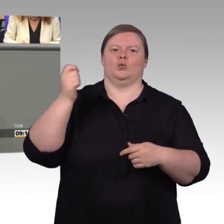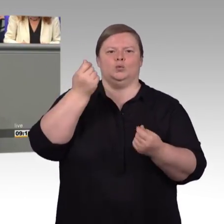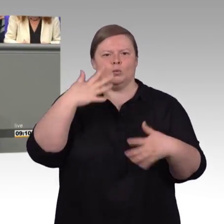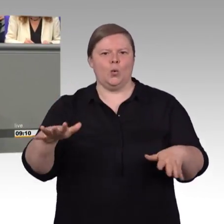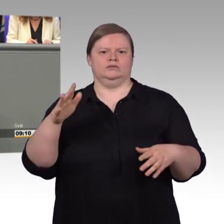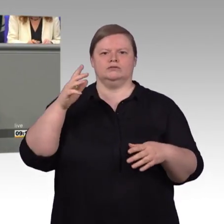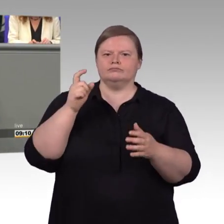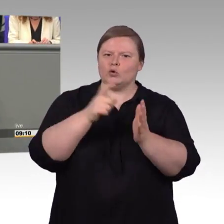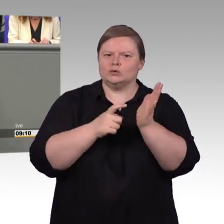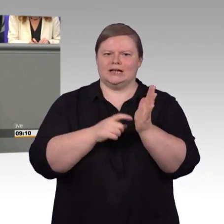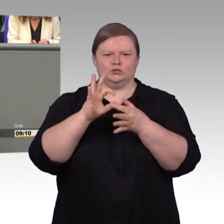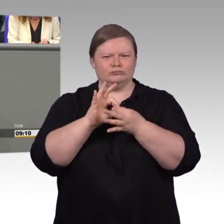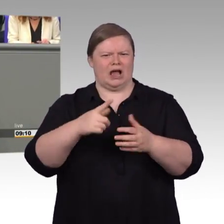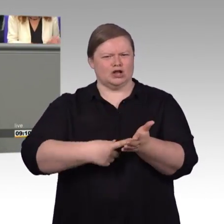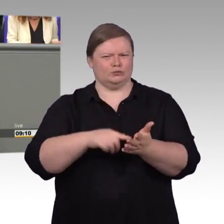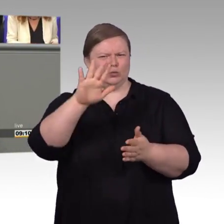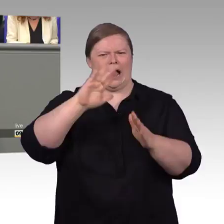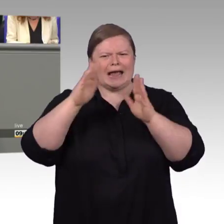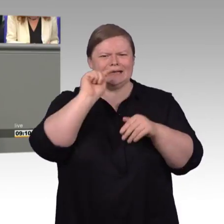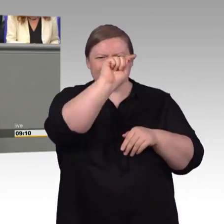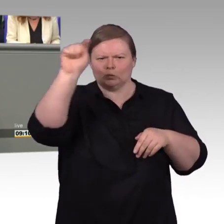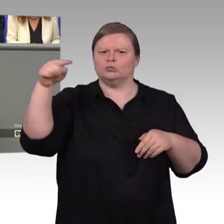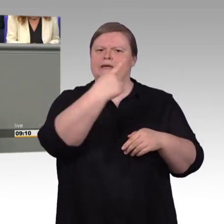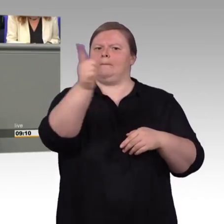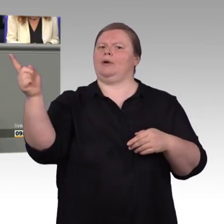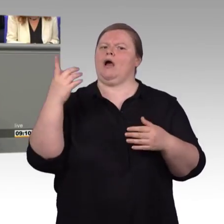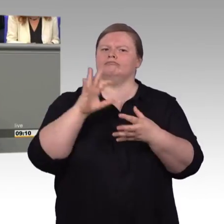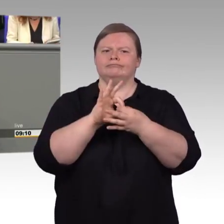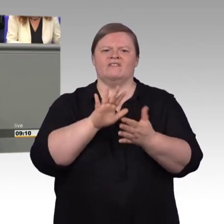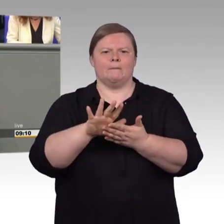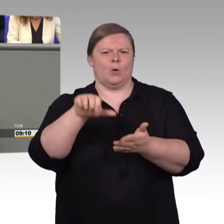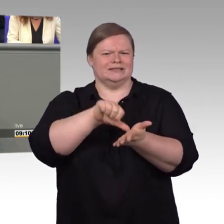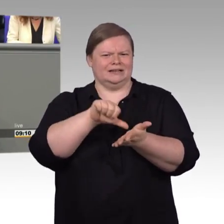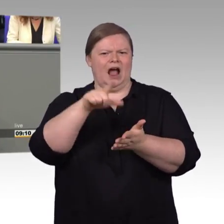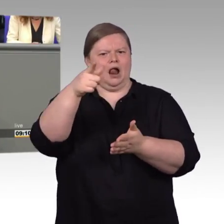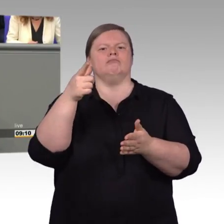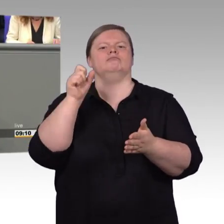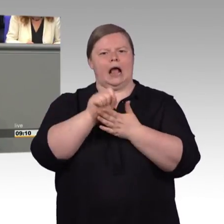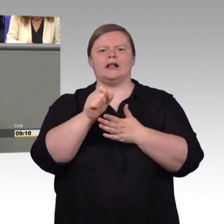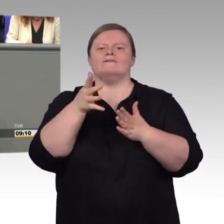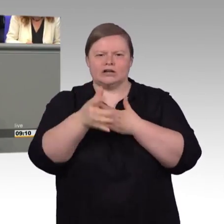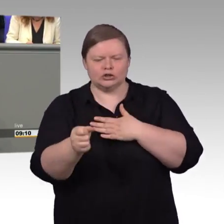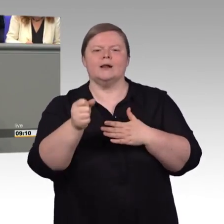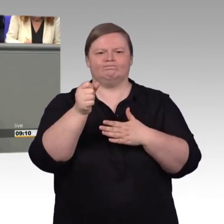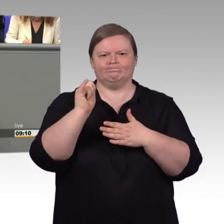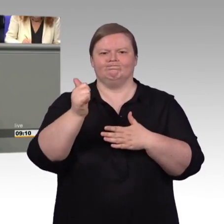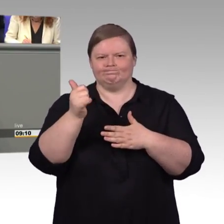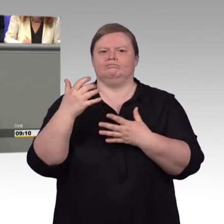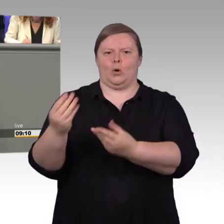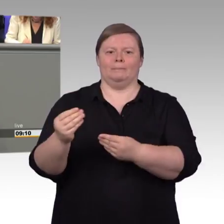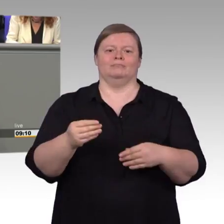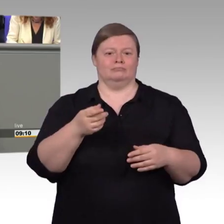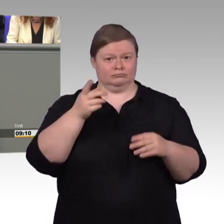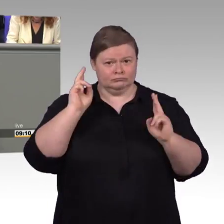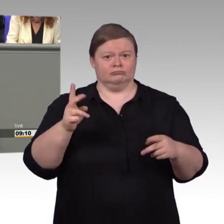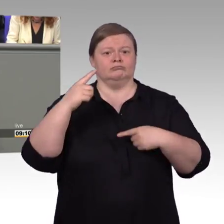Schaden einklagen. Oft wird das nicht nötig sein, weil ein Unternehmen, das das Musterverfahren verliert, von sich aus ökonomisch denken wird und Vergleichsangebote